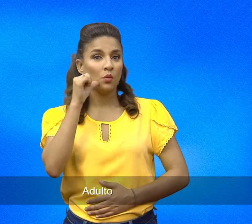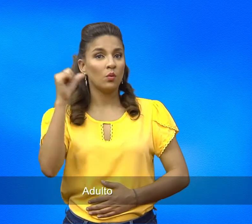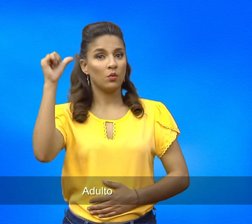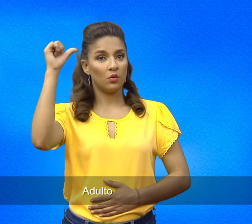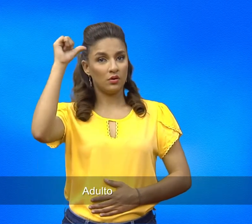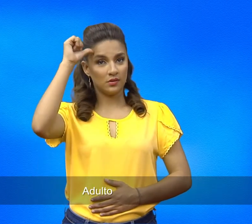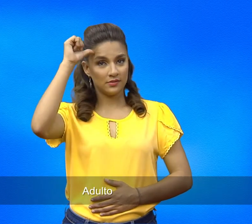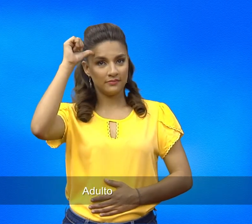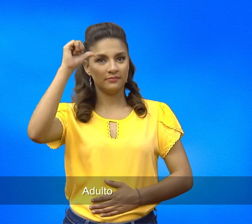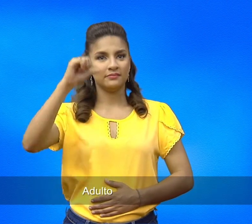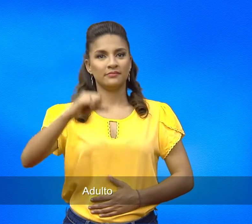adulto